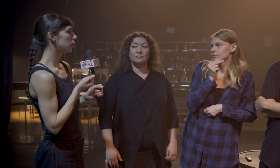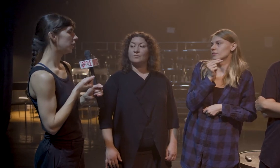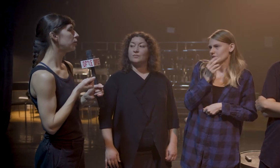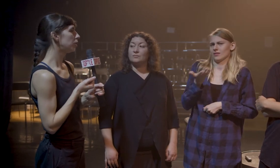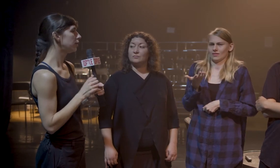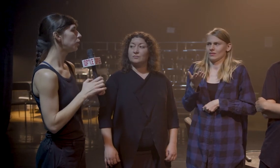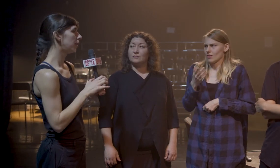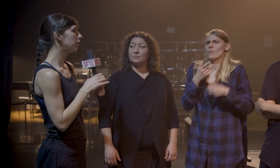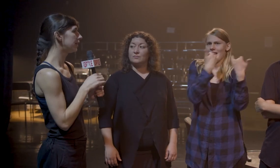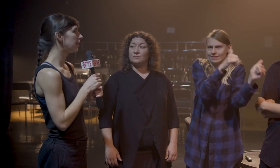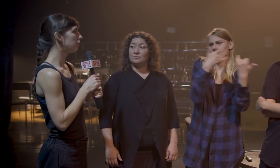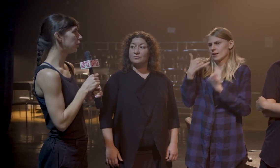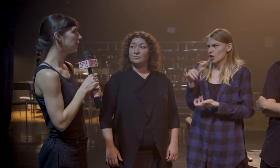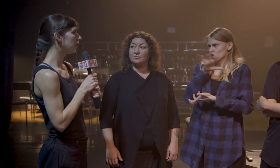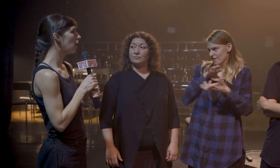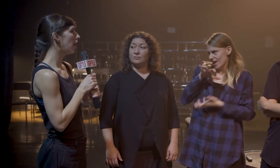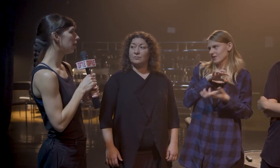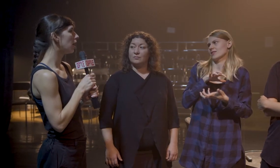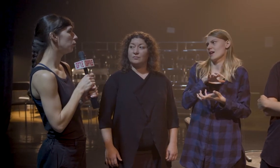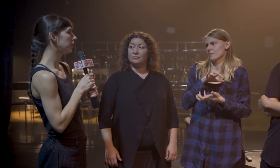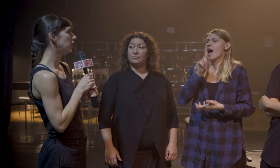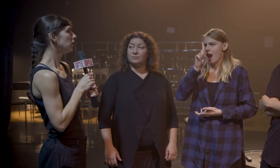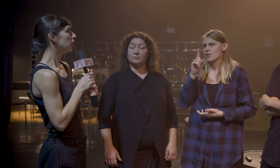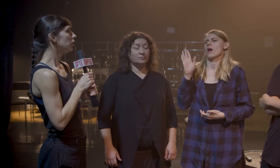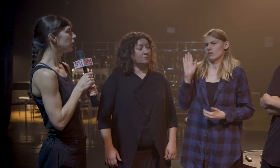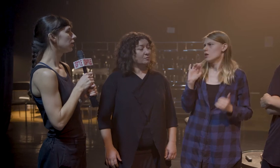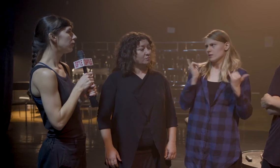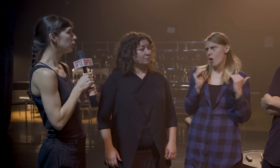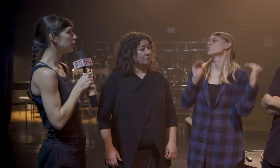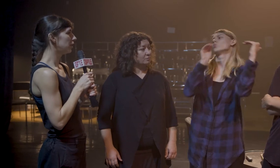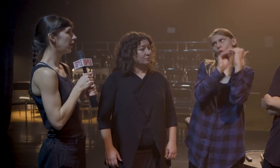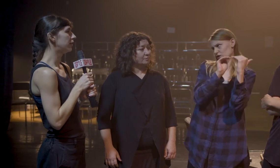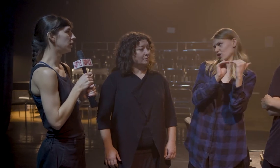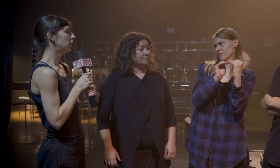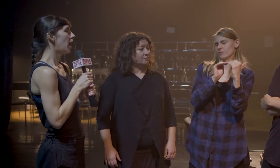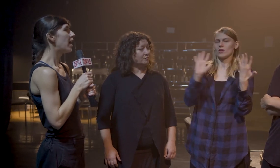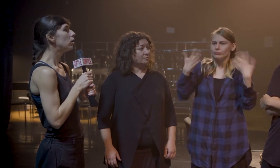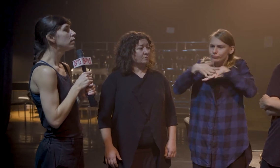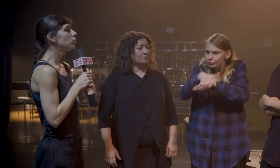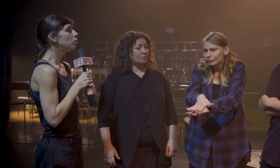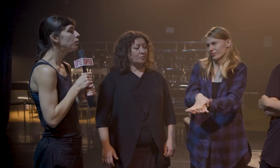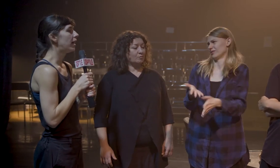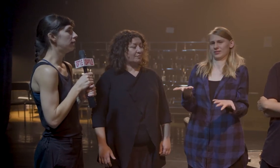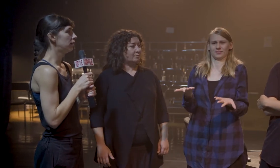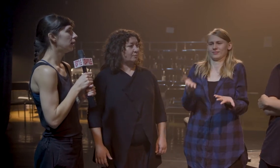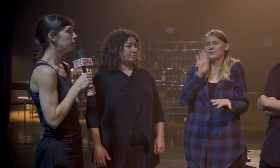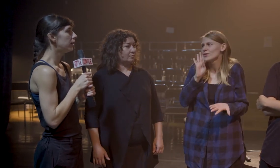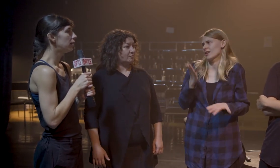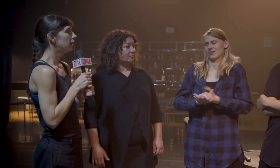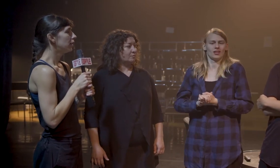Że słyszący używają języka fonicznego, a głusi, że to są dwa różne światy, ale one są równe, jakby